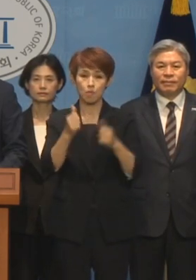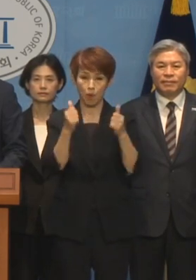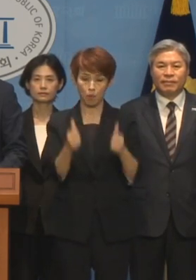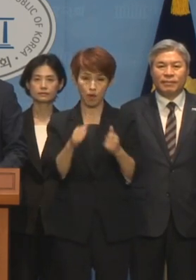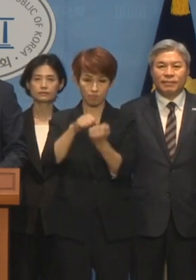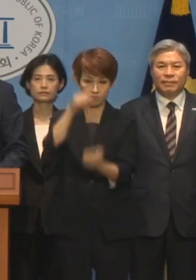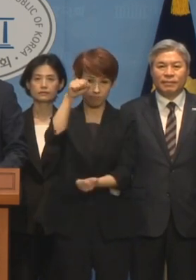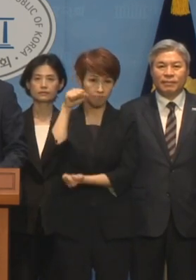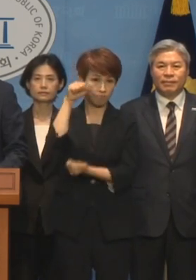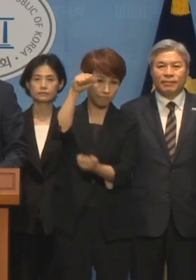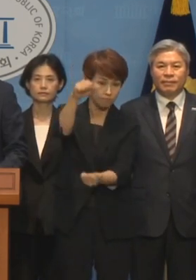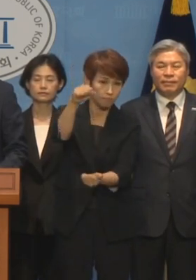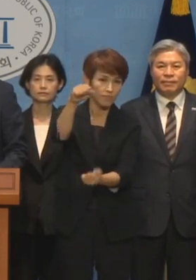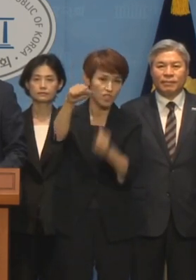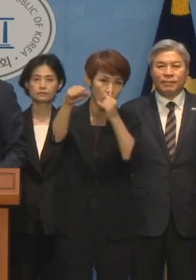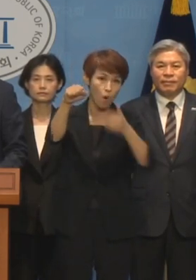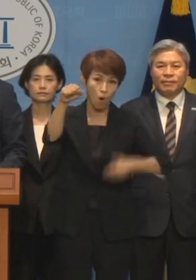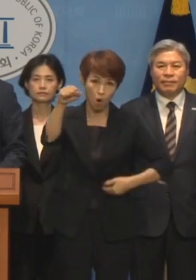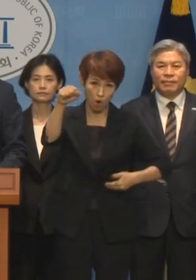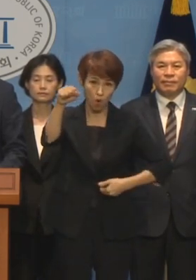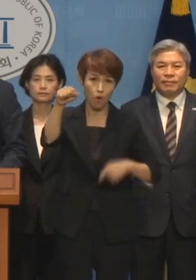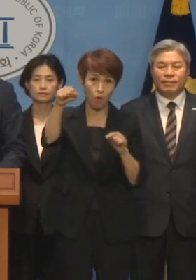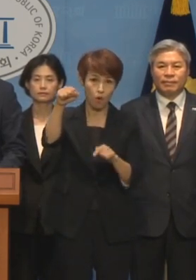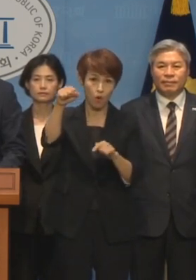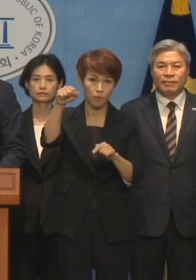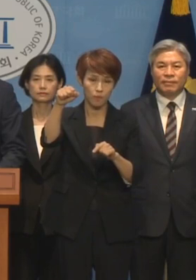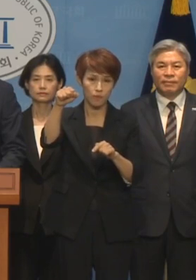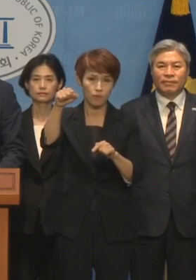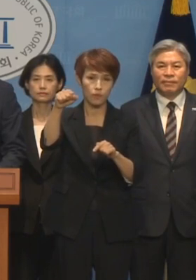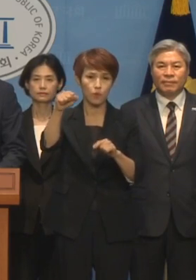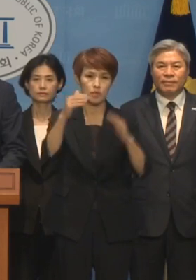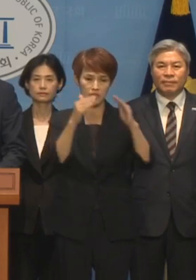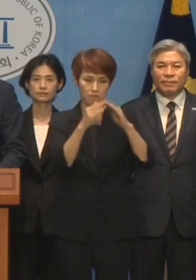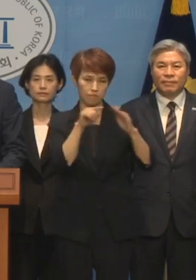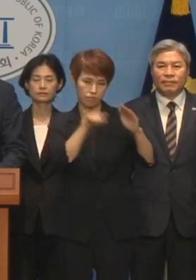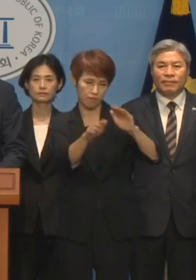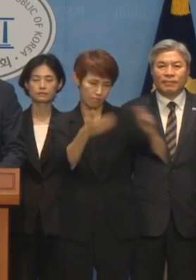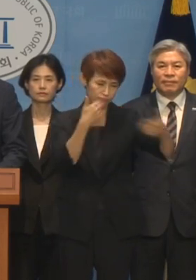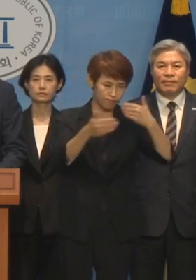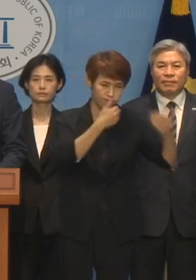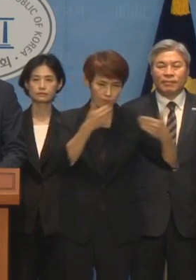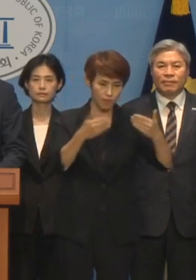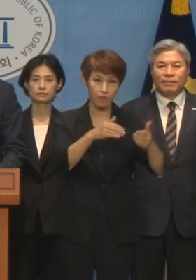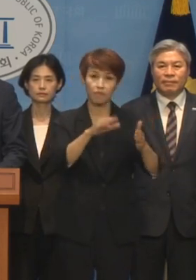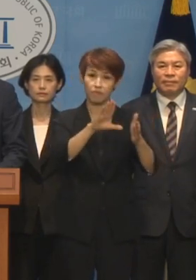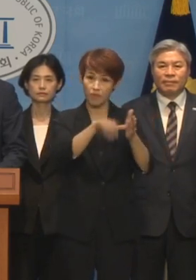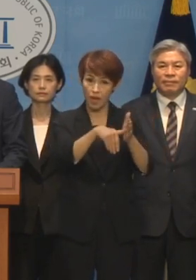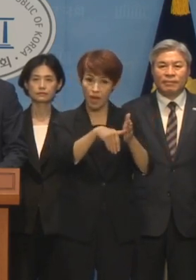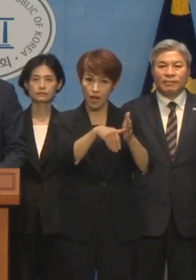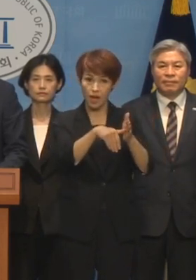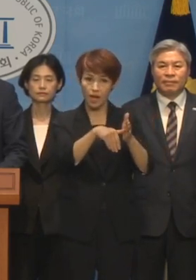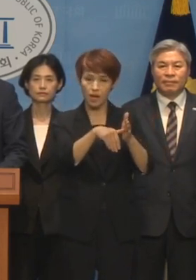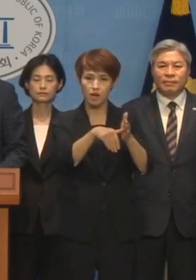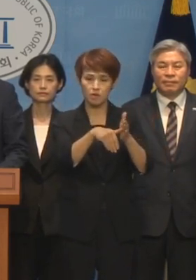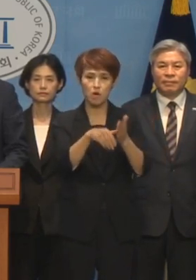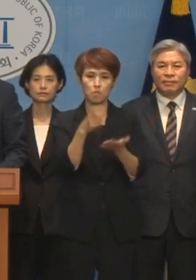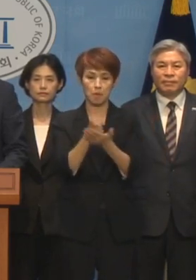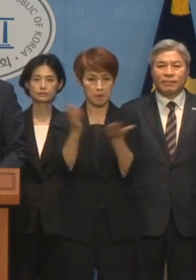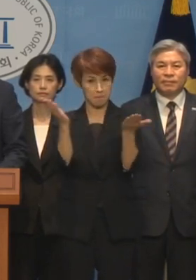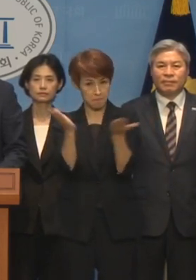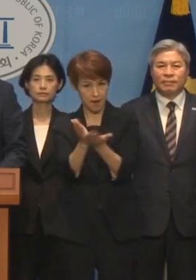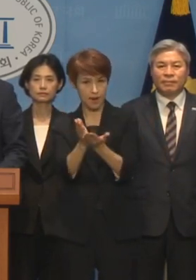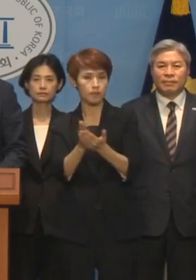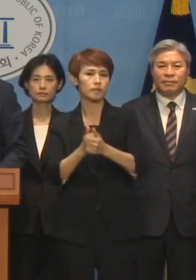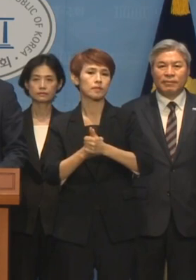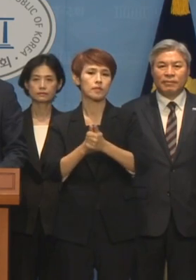발부한 영장을 제시하여야 한다와 주거에 대한 압수나 수색을 하려 할 때에는 적법한 절차에